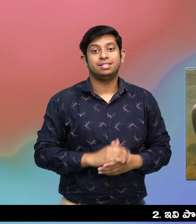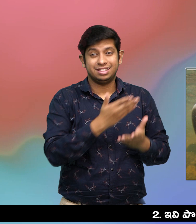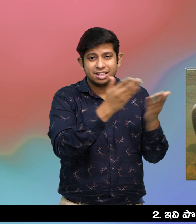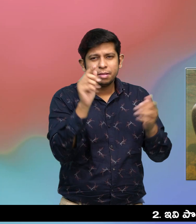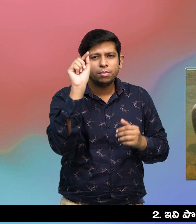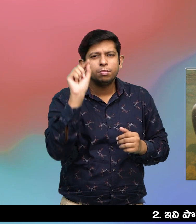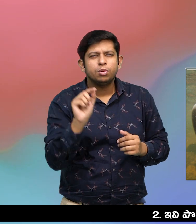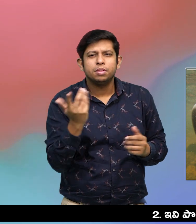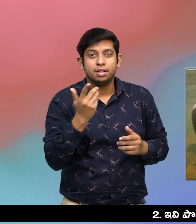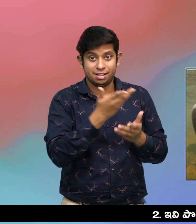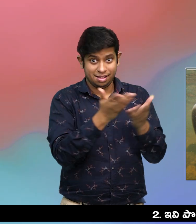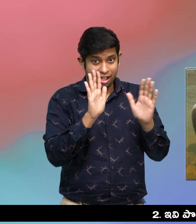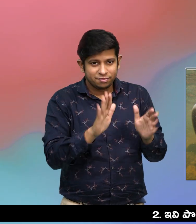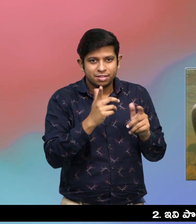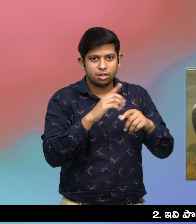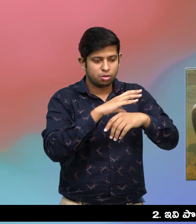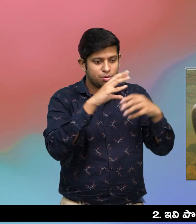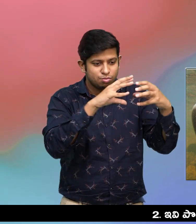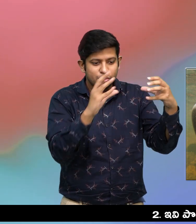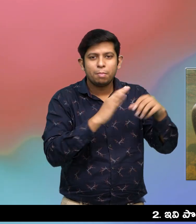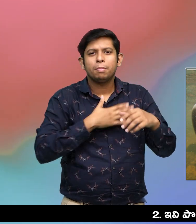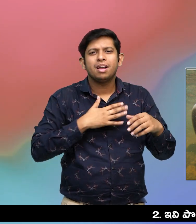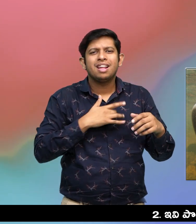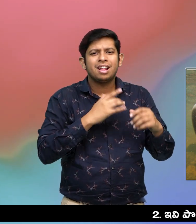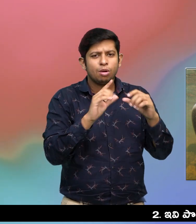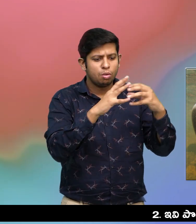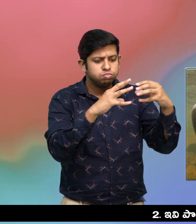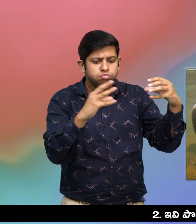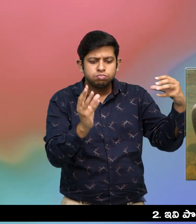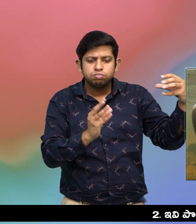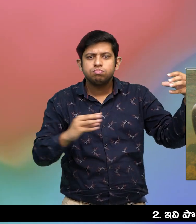2. ఇవి పొడుగుగా ఉండే ఈల్-లాంటి శరీరం,